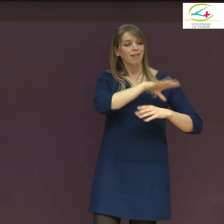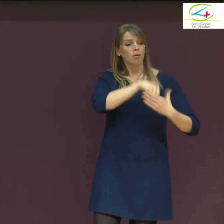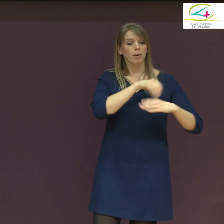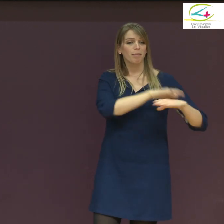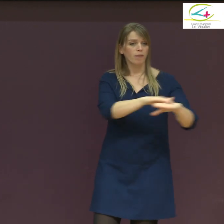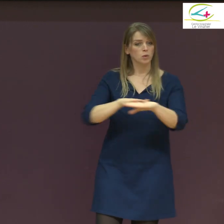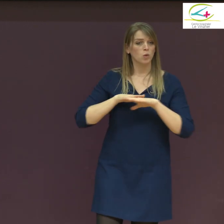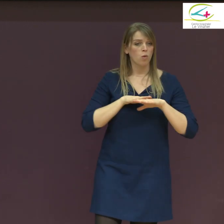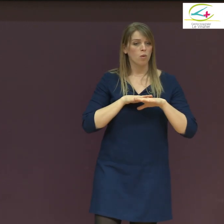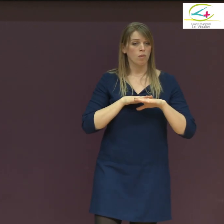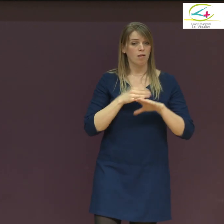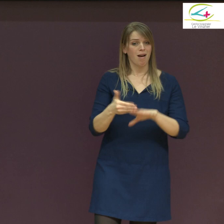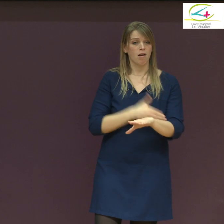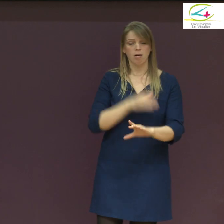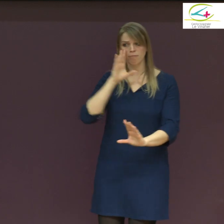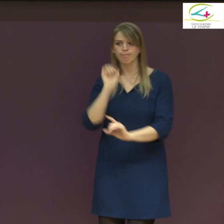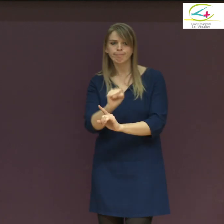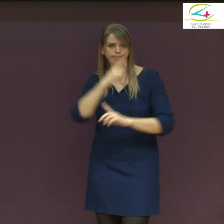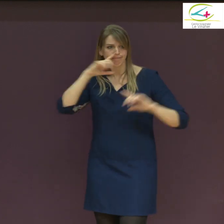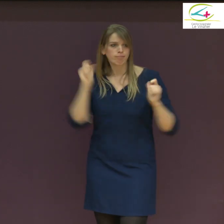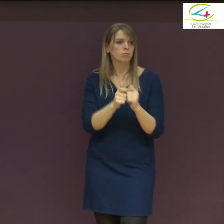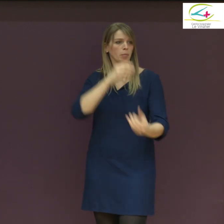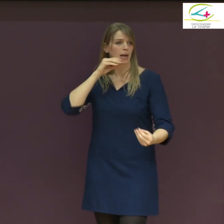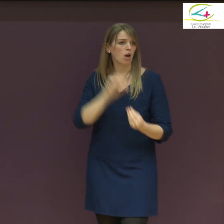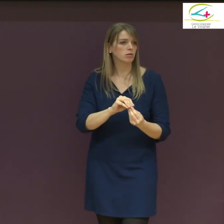est identification précoce